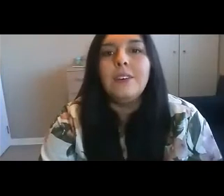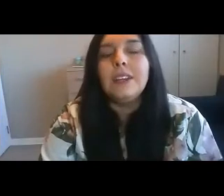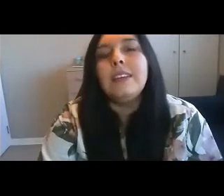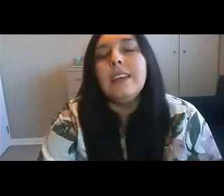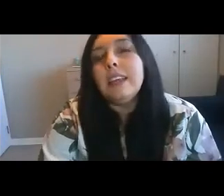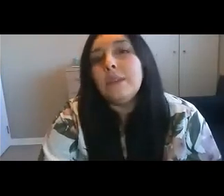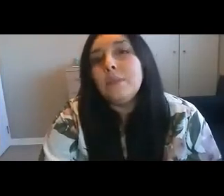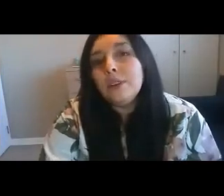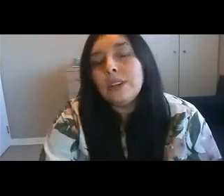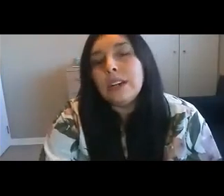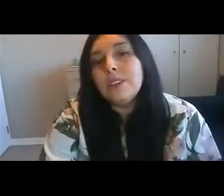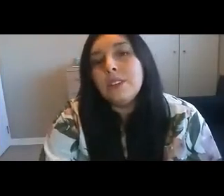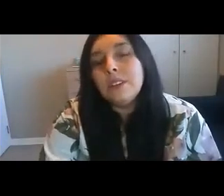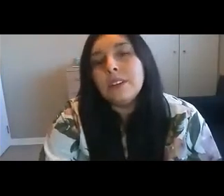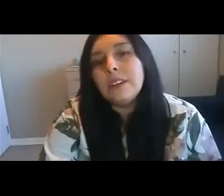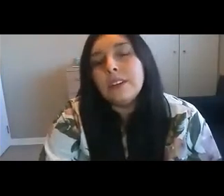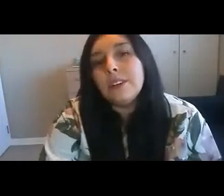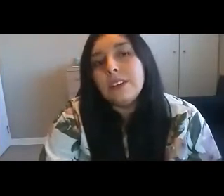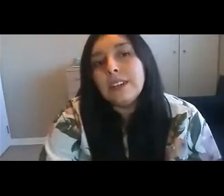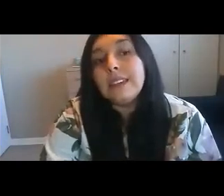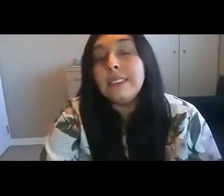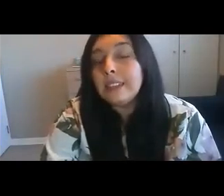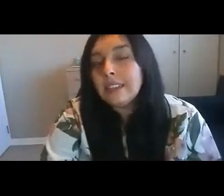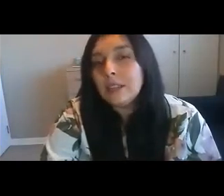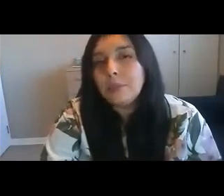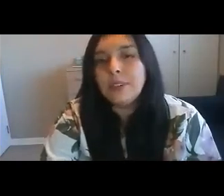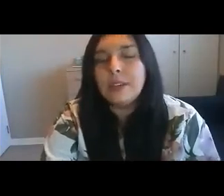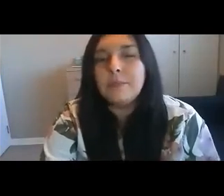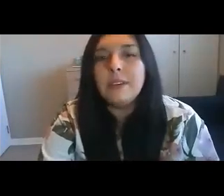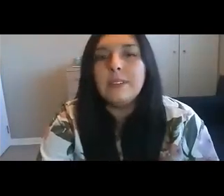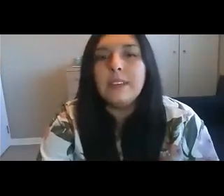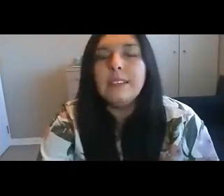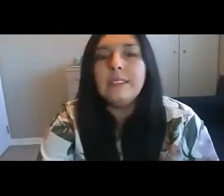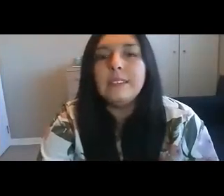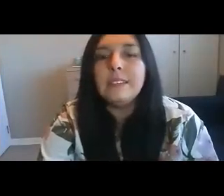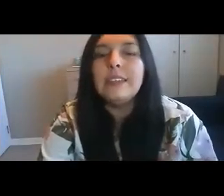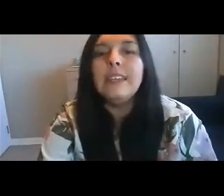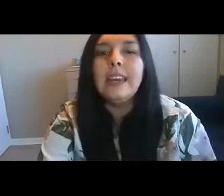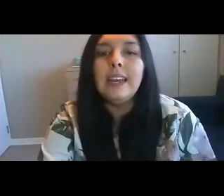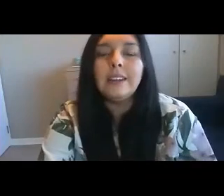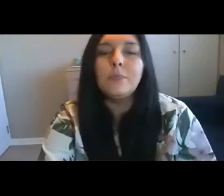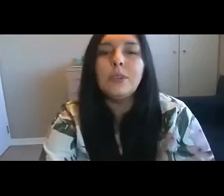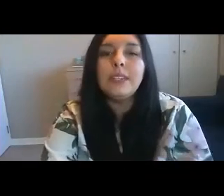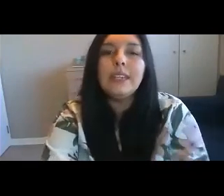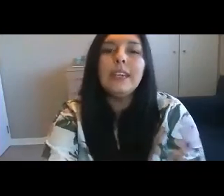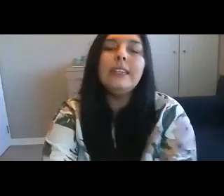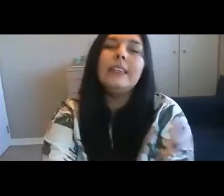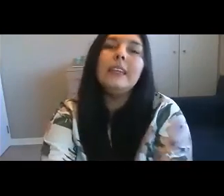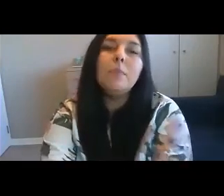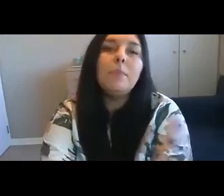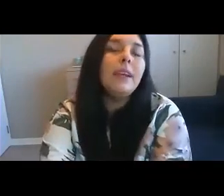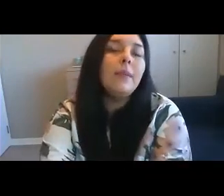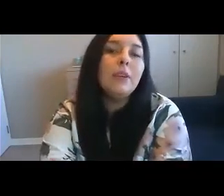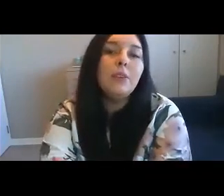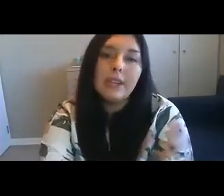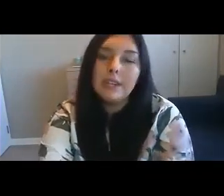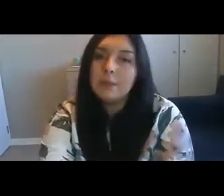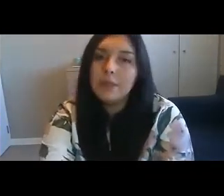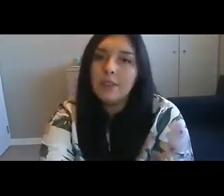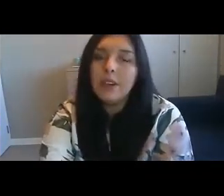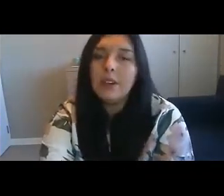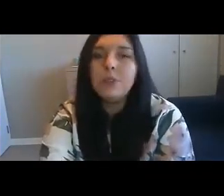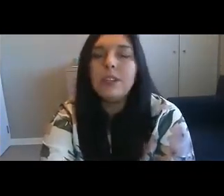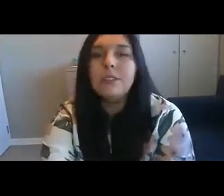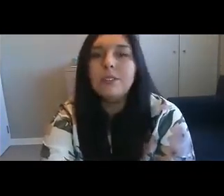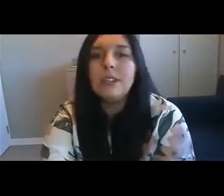Ahora, ¿qué queremos lograr con que exista este programa? Es generar políticas internas para mejorar el